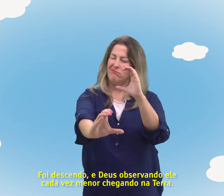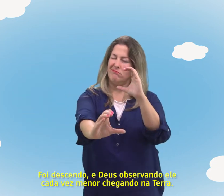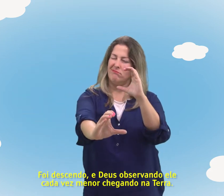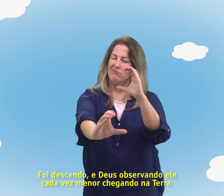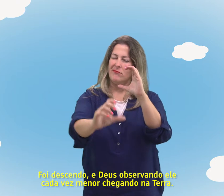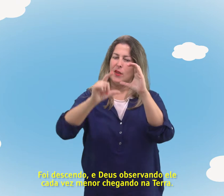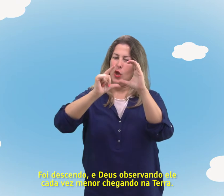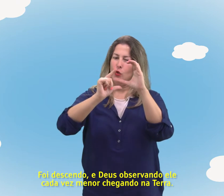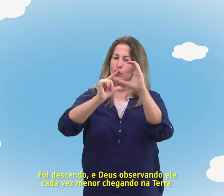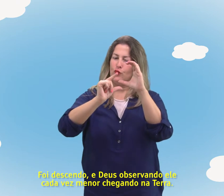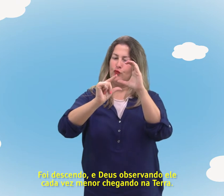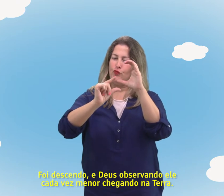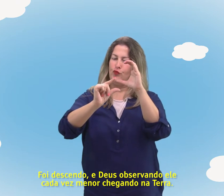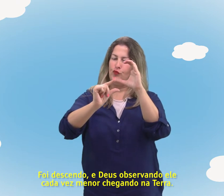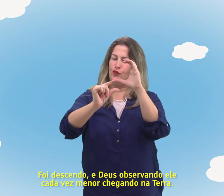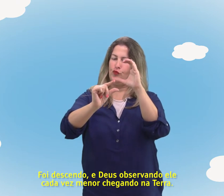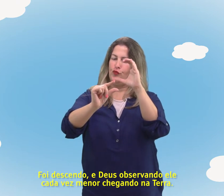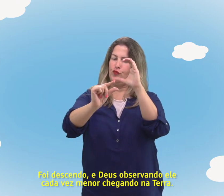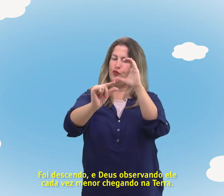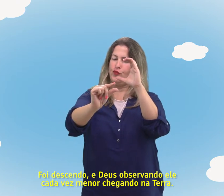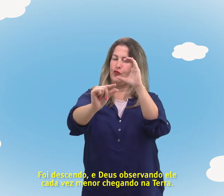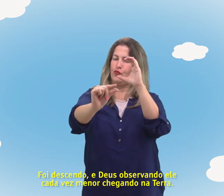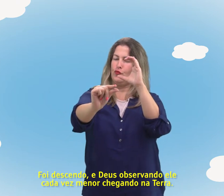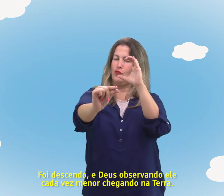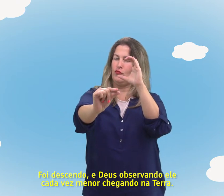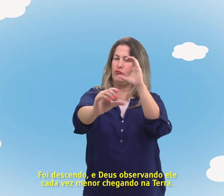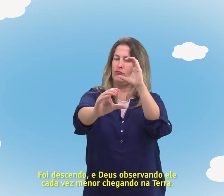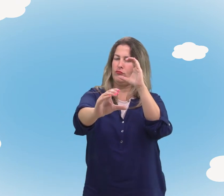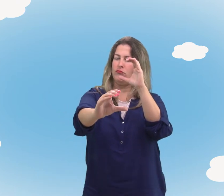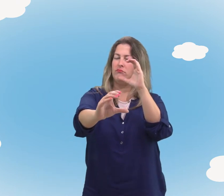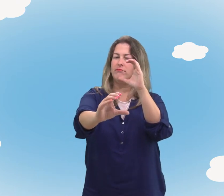observando ele cada vez menor chegando na terra